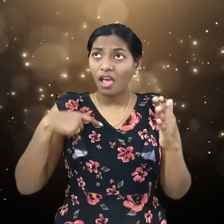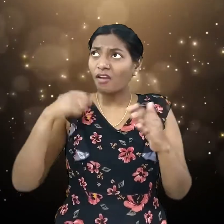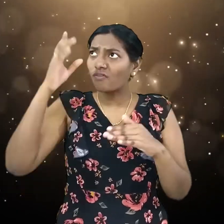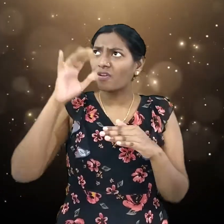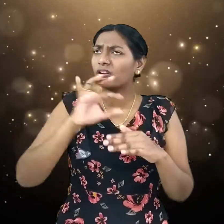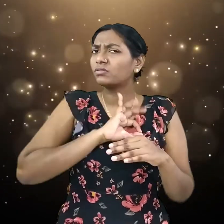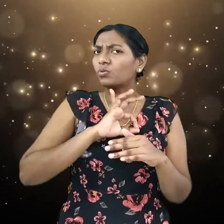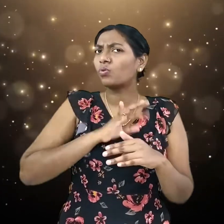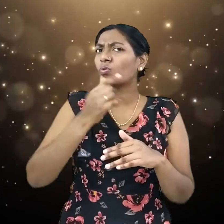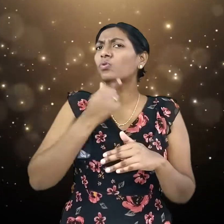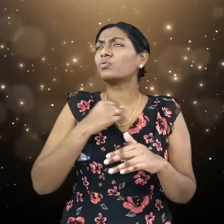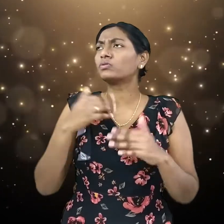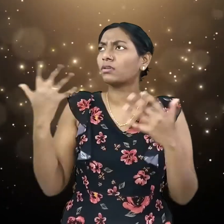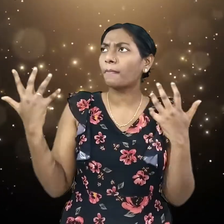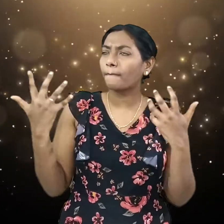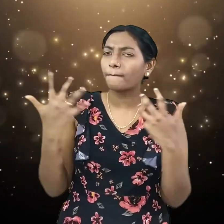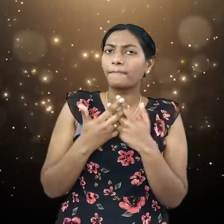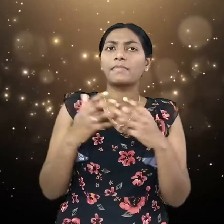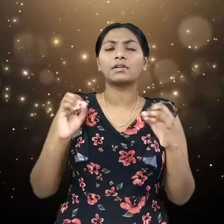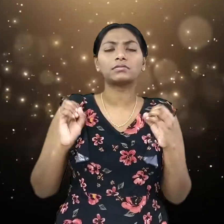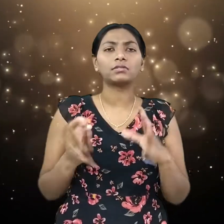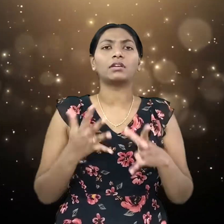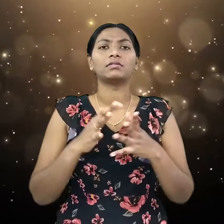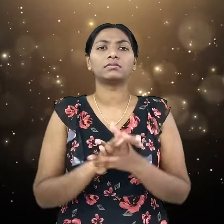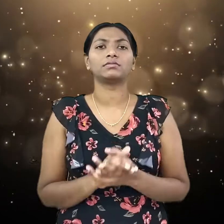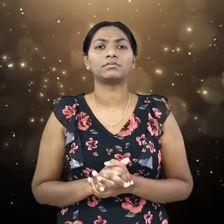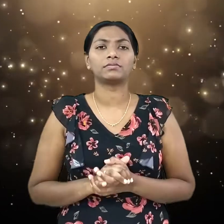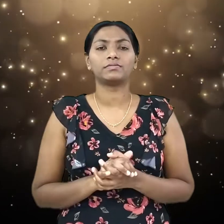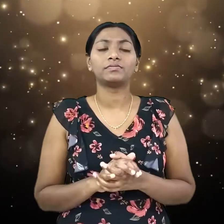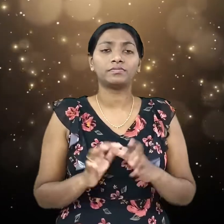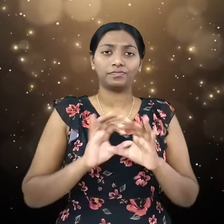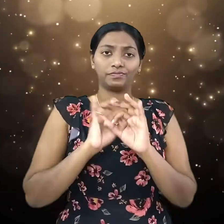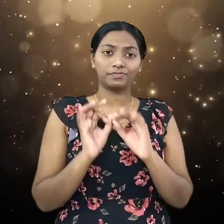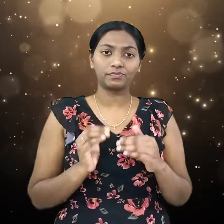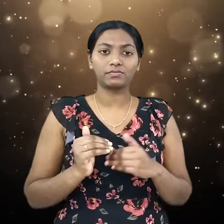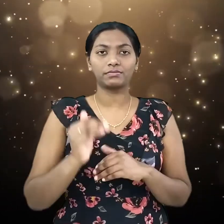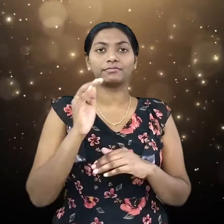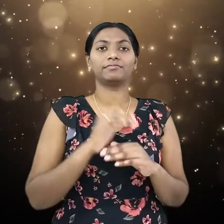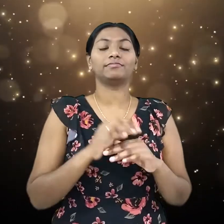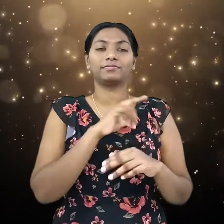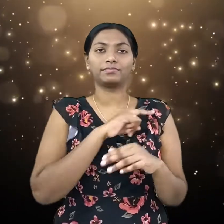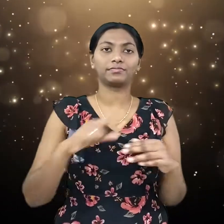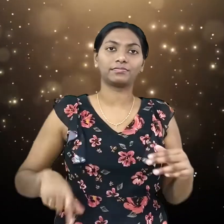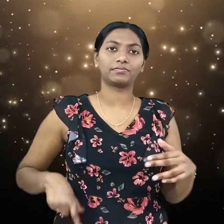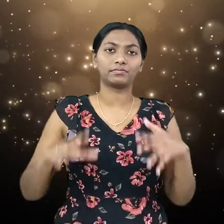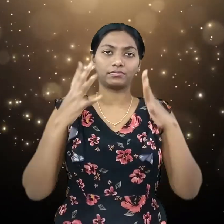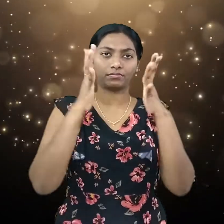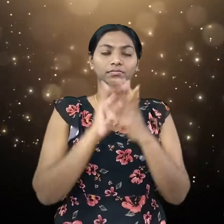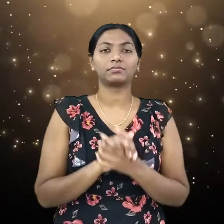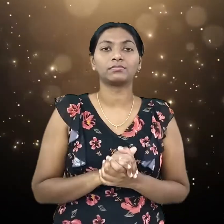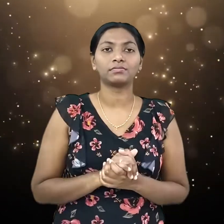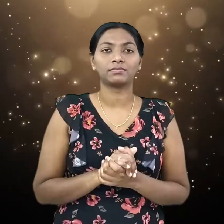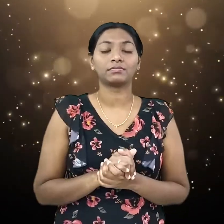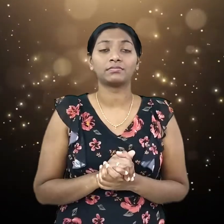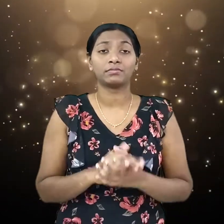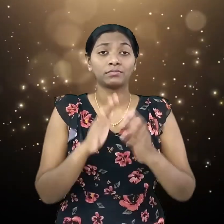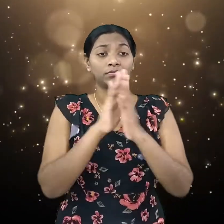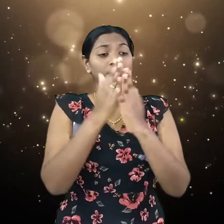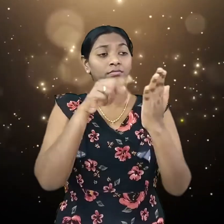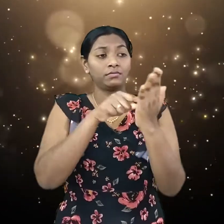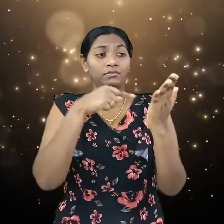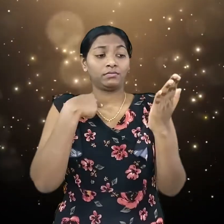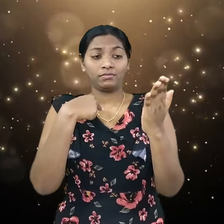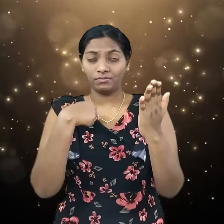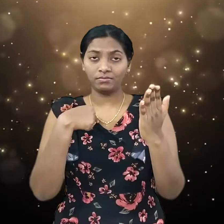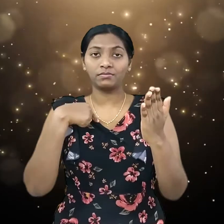की सिद्ध इच्छा में निर्देशित भी करता है और उसे पूरा करने की बुद्धि देता है। प्रेज द लॉर्ड। उसके वचनों